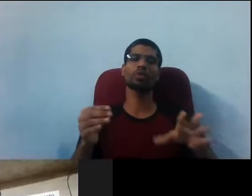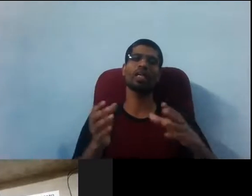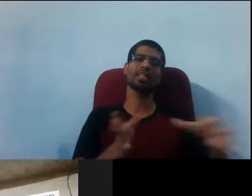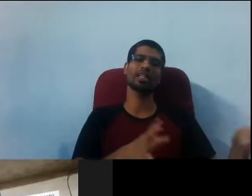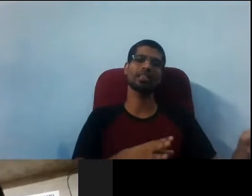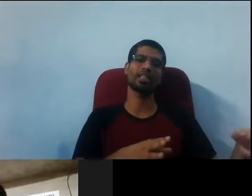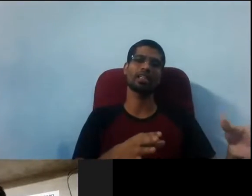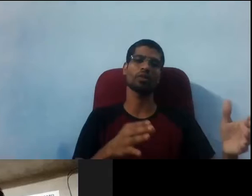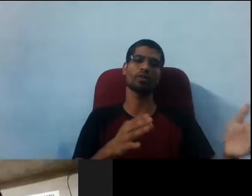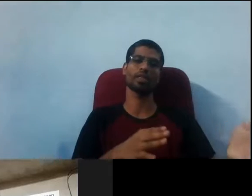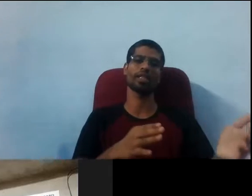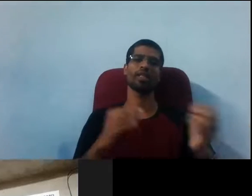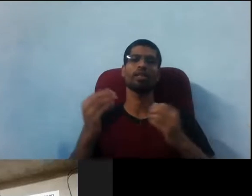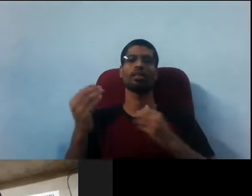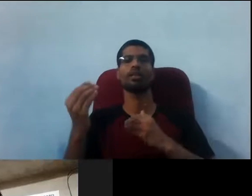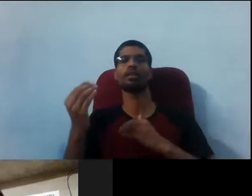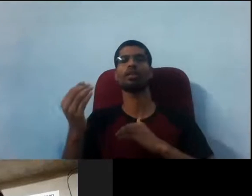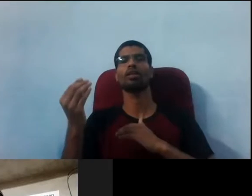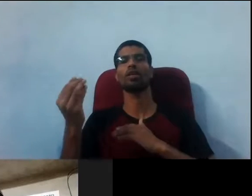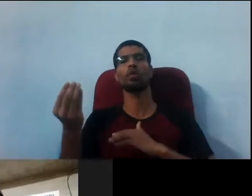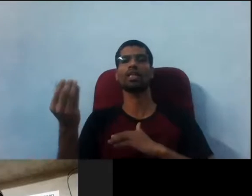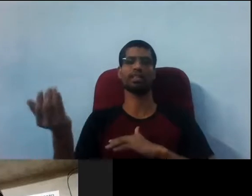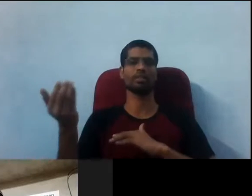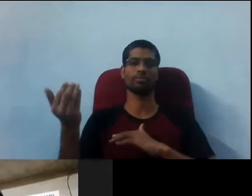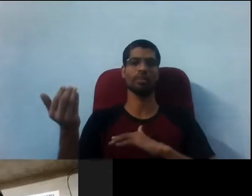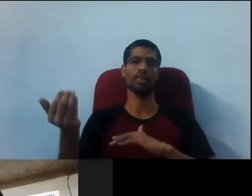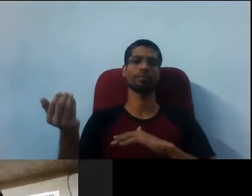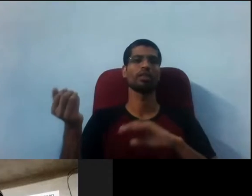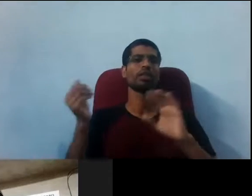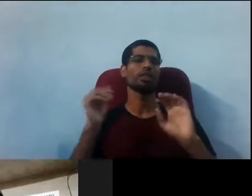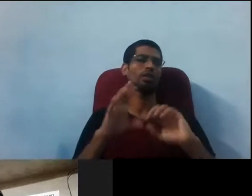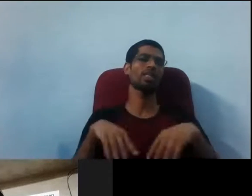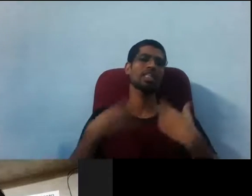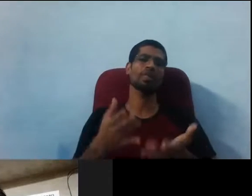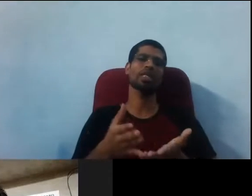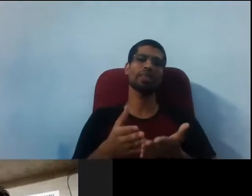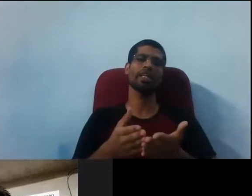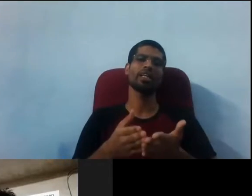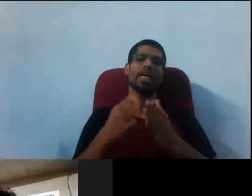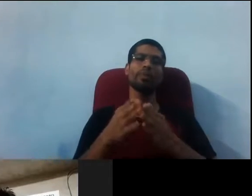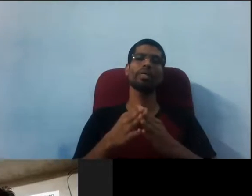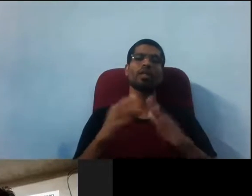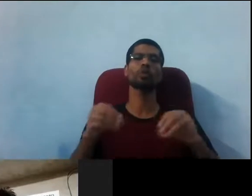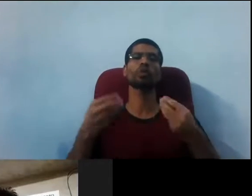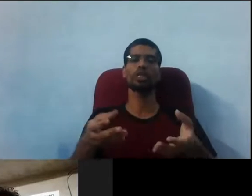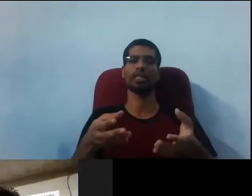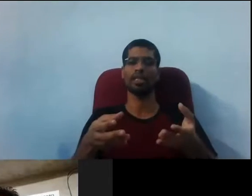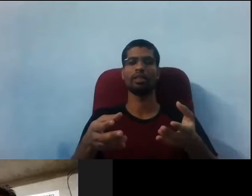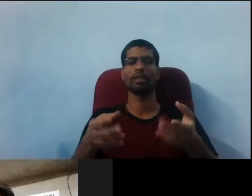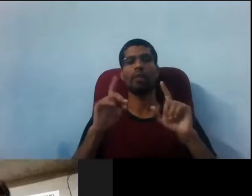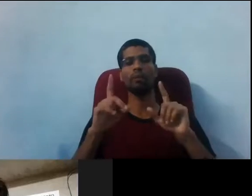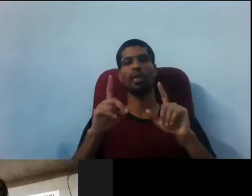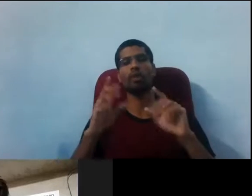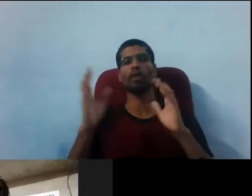जो क्रिया में भाग नहीं लेता उसको अलग करने का तरीका आपको हम लोग कर रहे हैं इन लो रिएक्शन मतलब। और तीसरा मेथड क्या है, अभी मेटल को शुद्ध करना